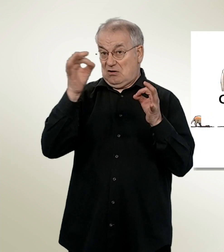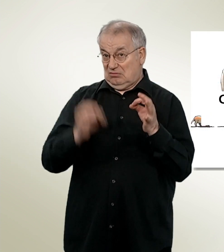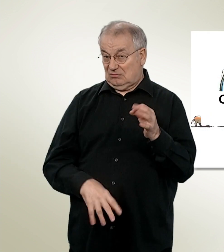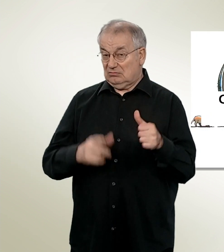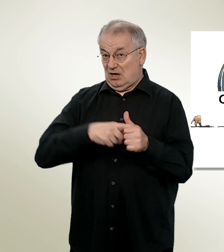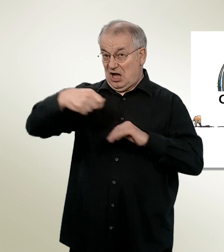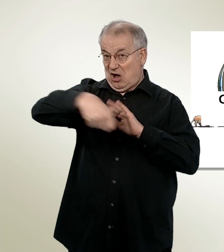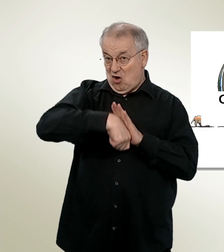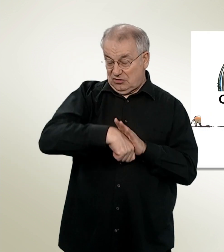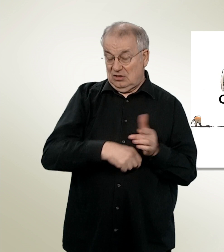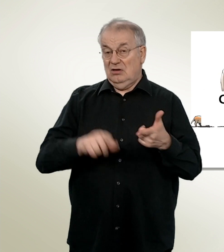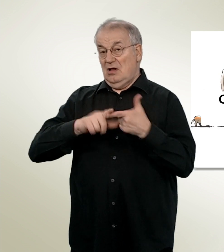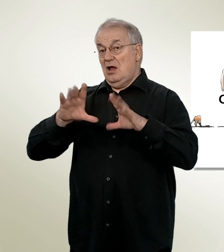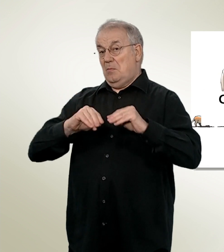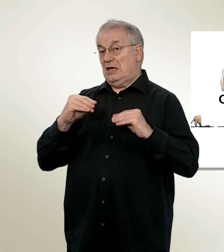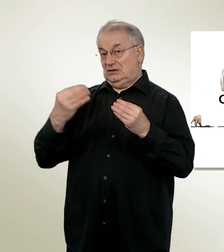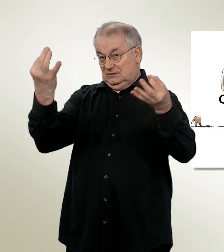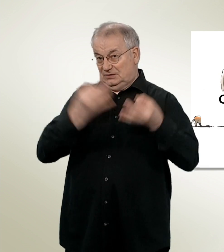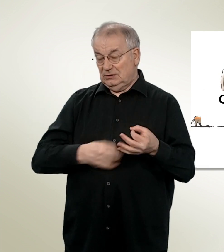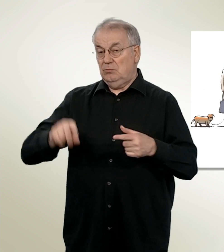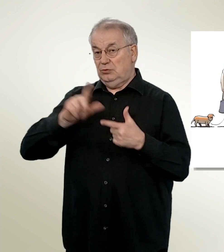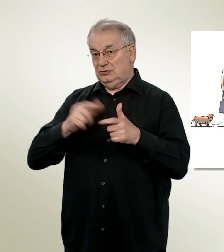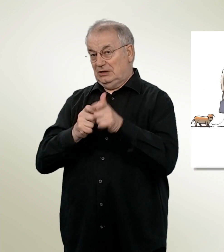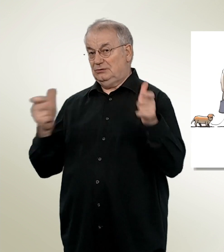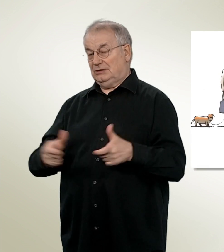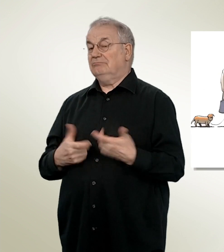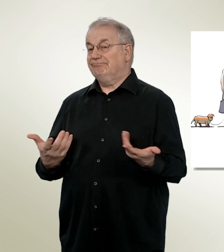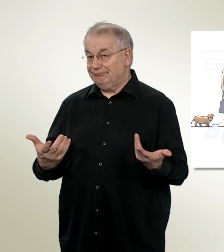rentes, la place financière et l'industrie. Pour toutes